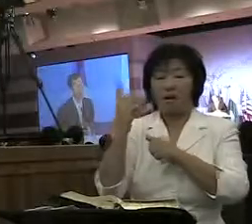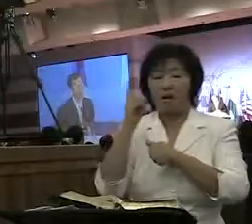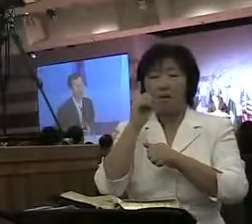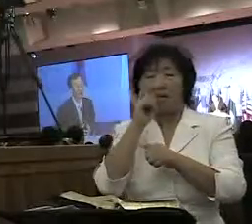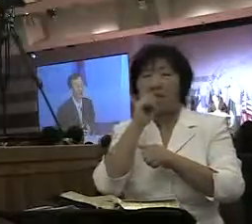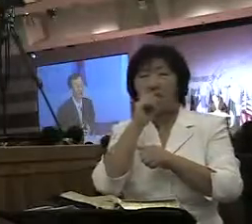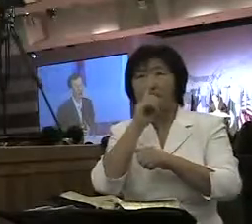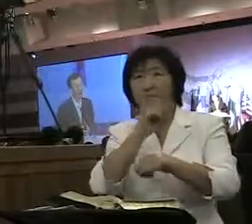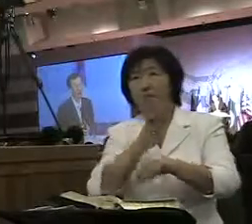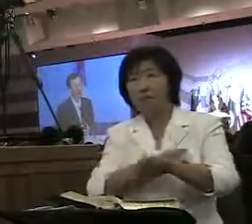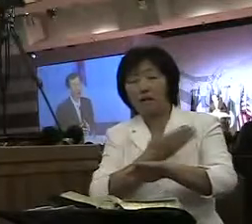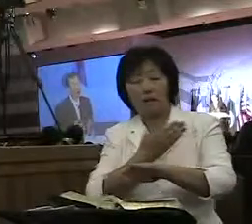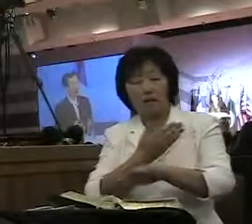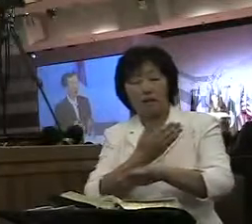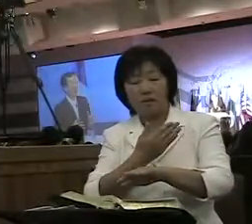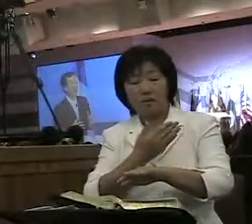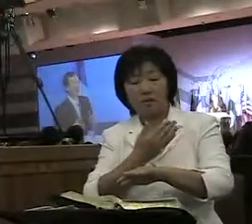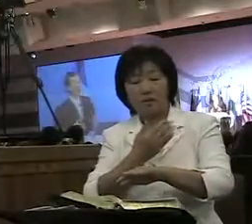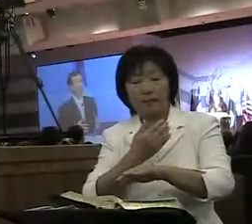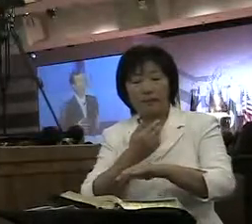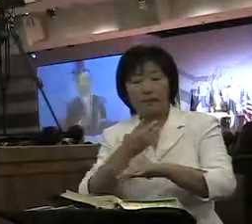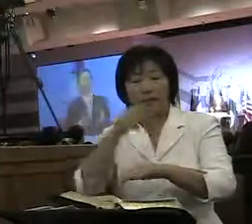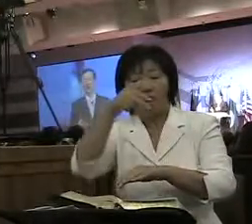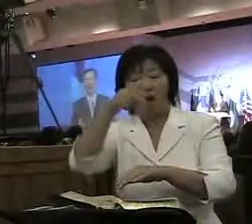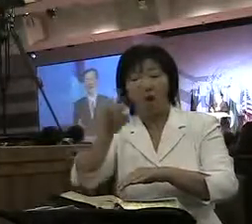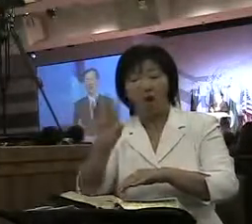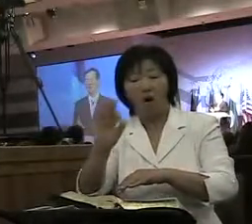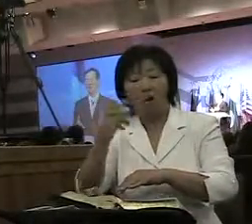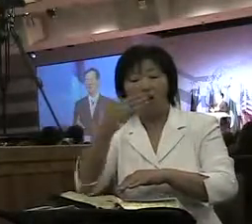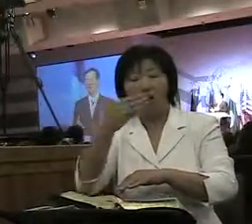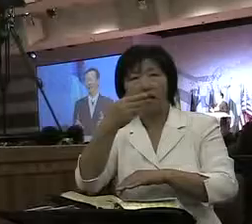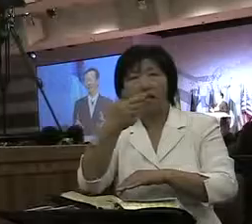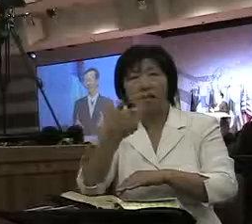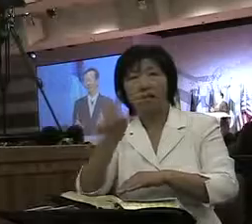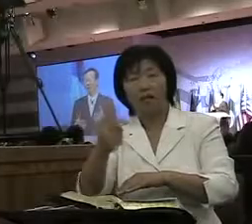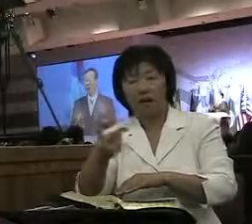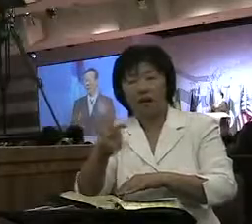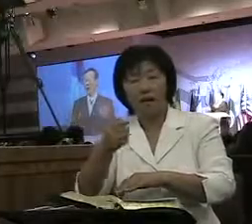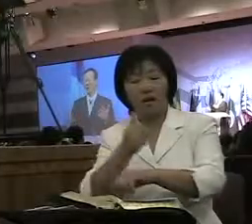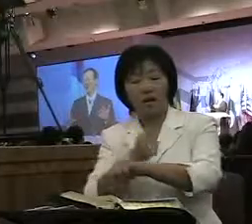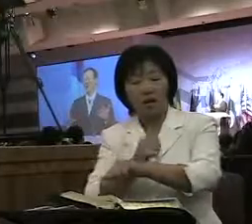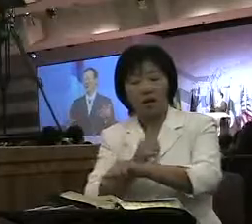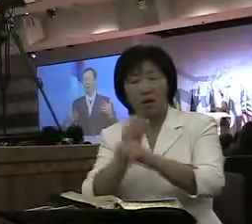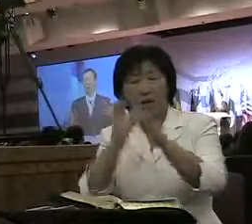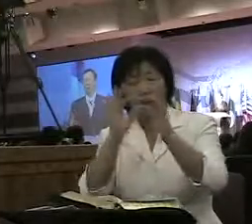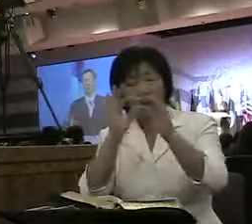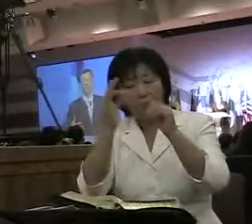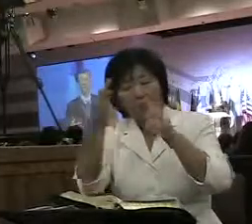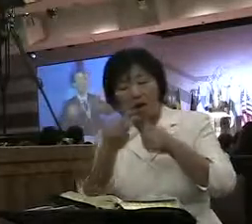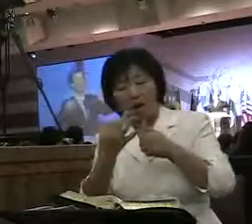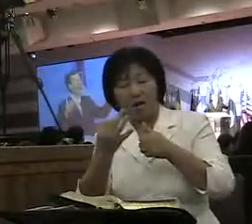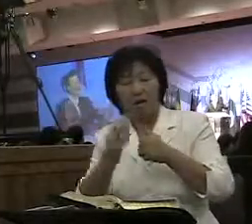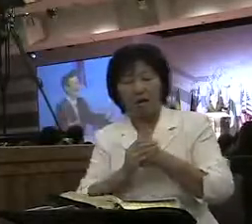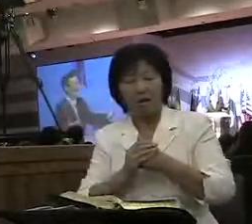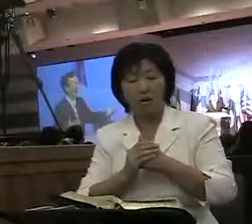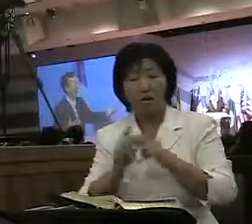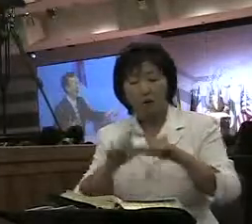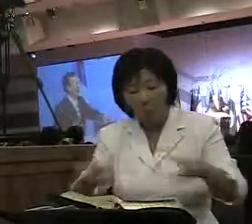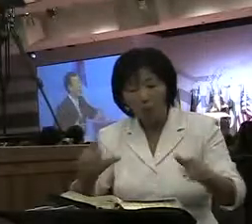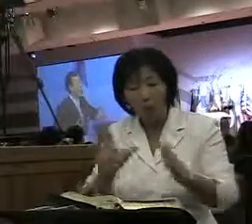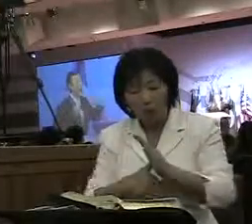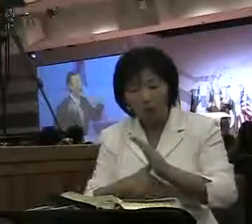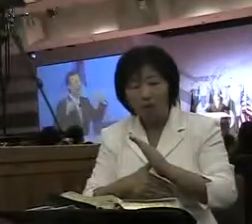보았던 것입니다. 보통 때는 그렇게 보지 않았거든요. 선지자였기 때문에 보통 때